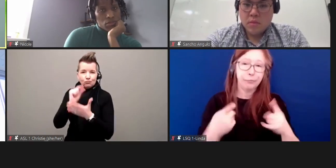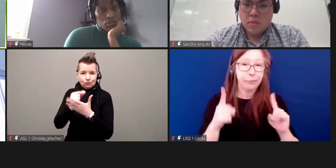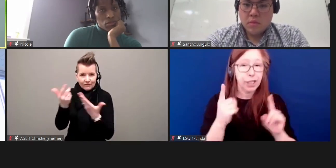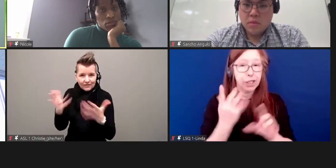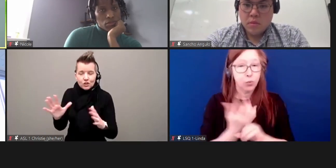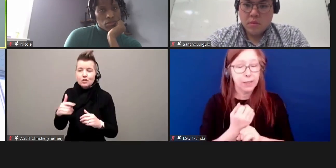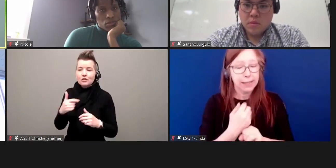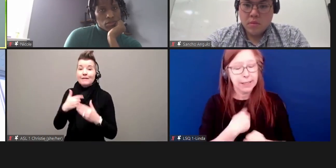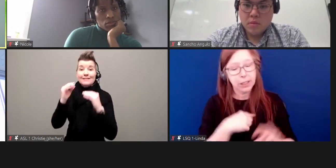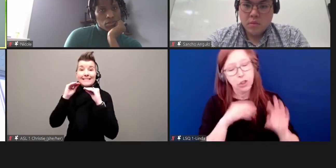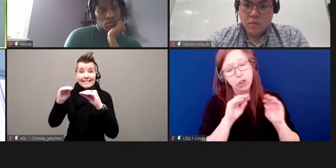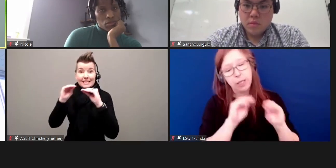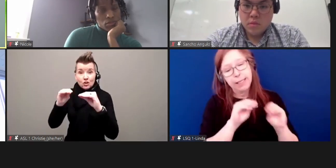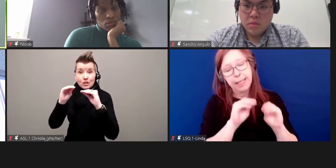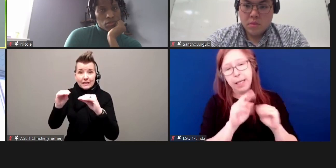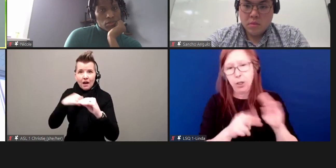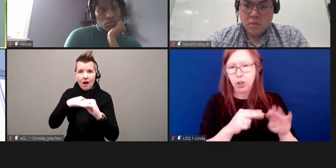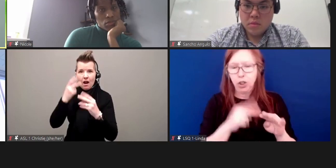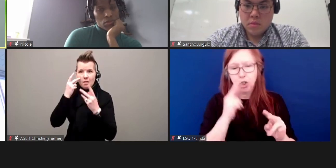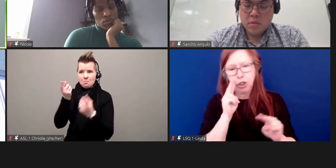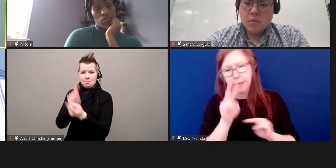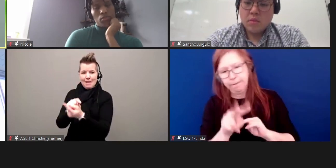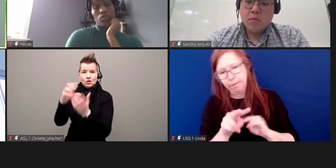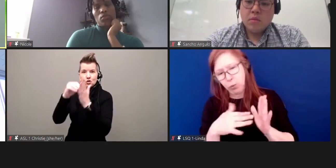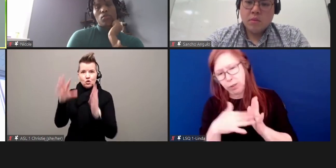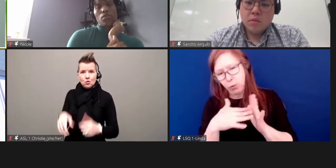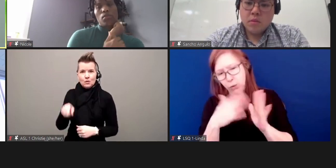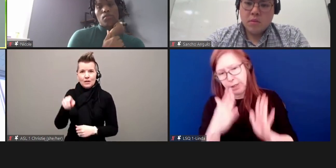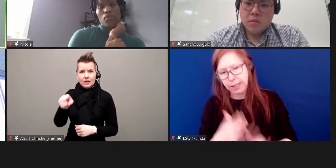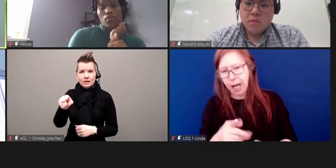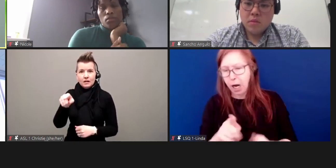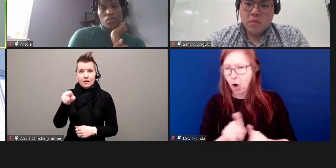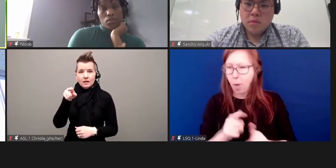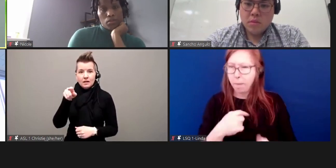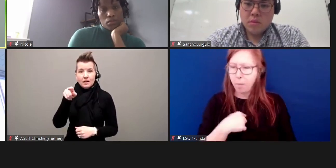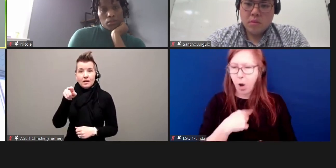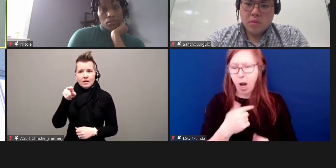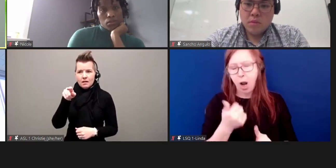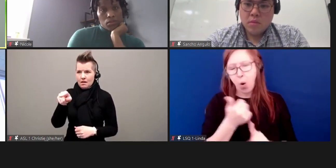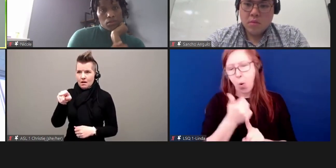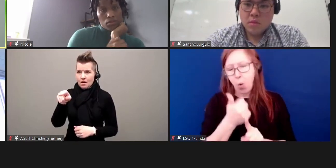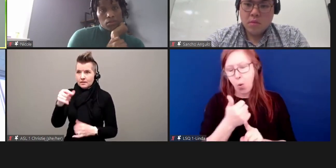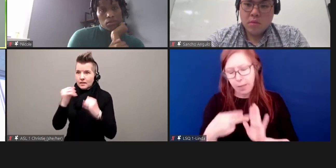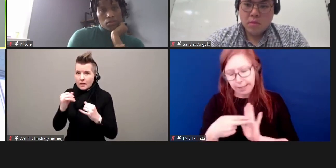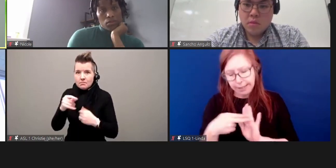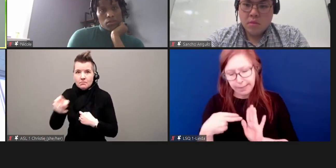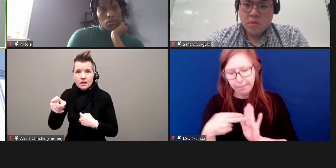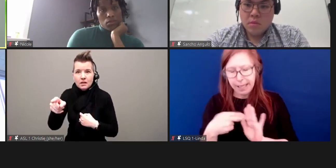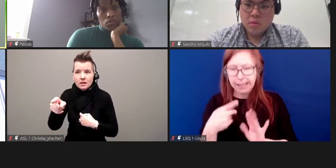et j'ai vu une étudiante qui était comme moi, elle s'auto-stigmatisait, elle refusait l'aide.